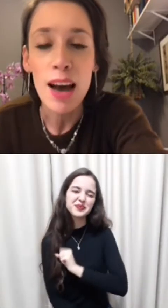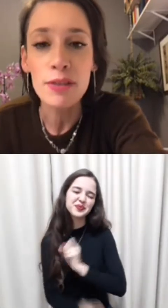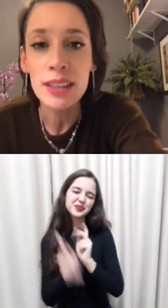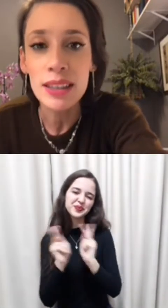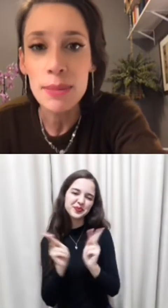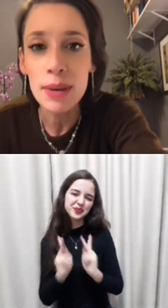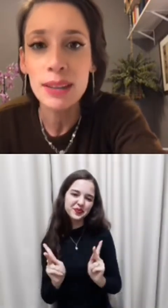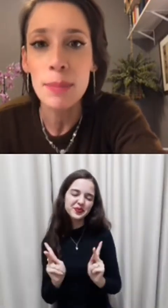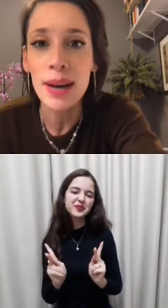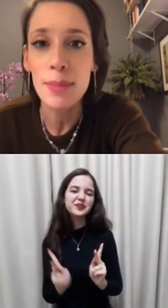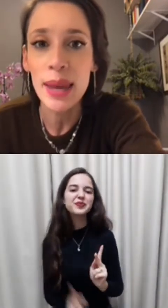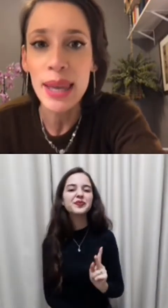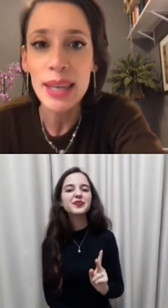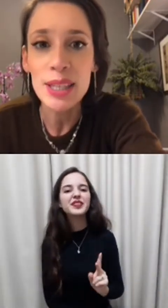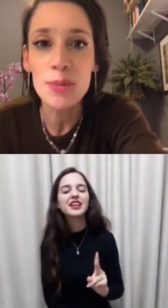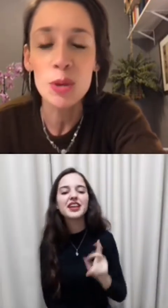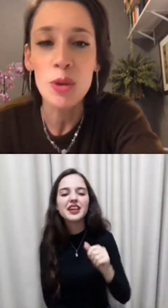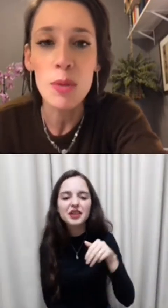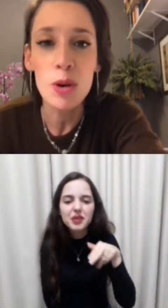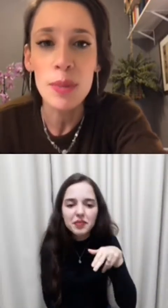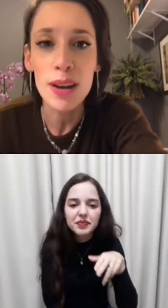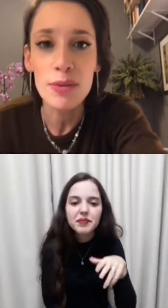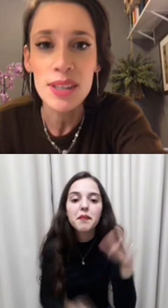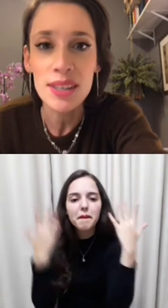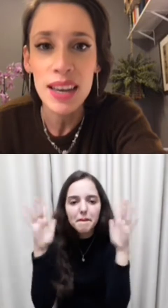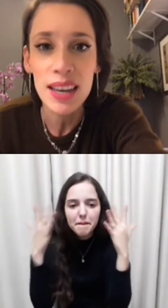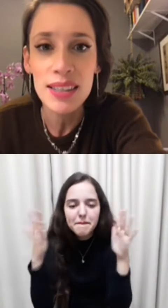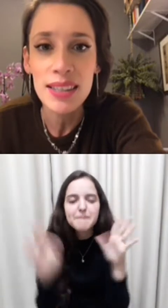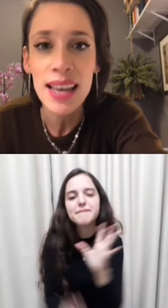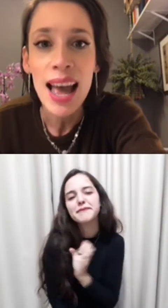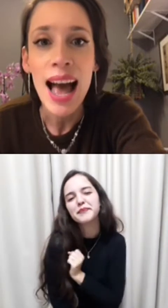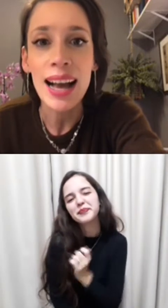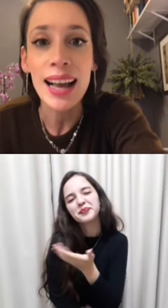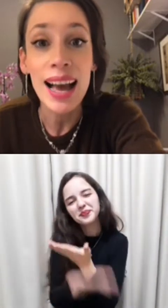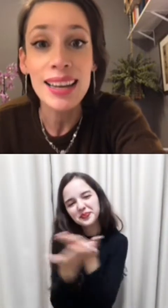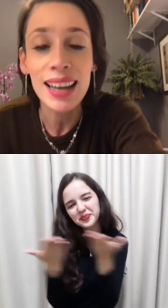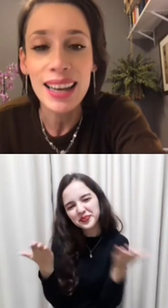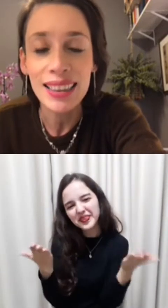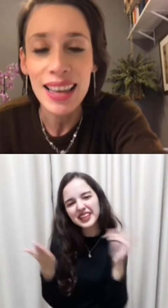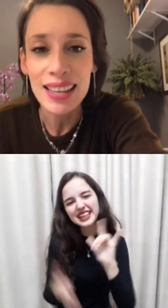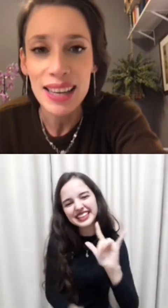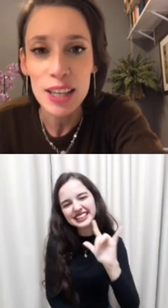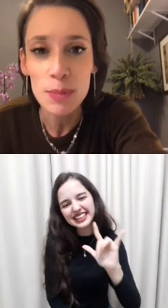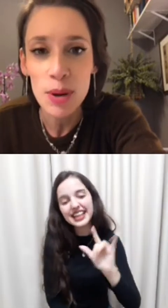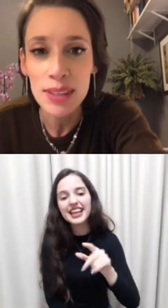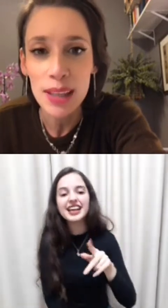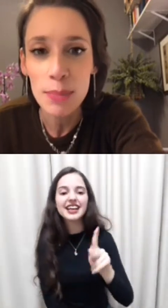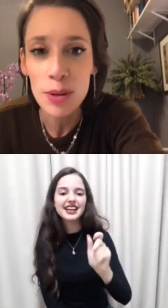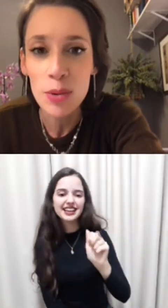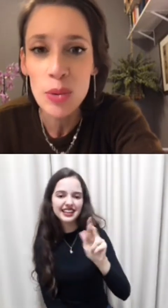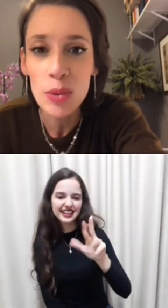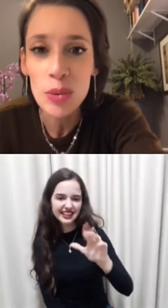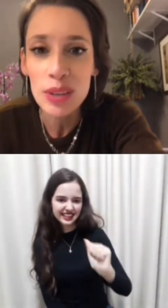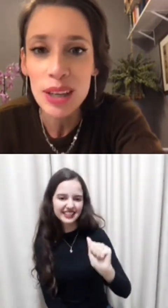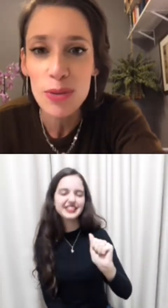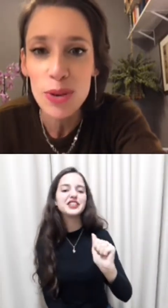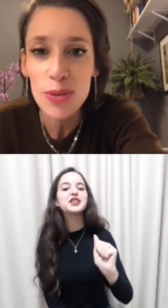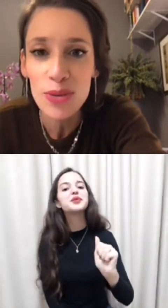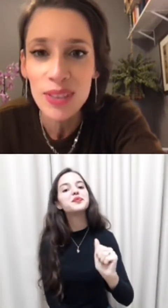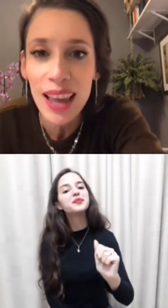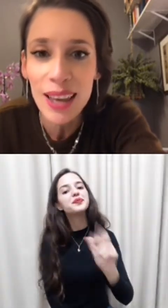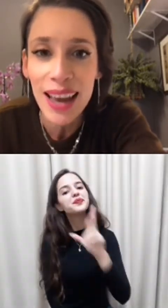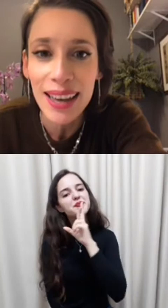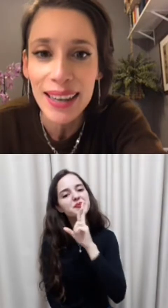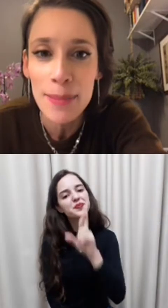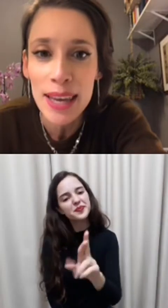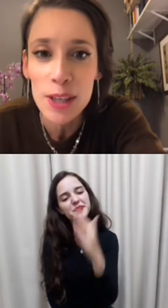A Vani manda parabéns, muito amor para vocês. A Carla agradece a resposta da pergunta que foi,